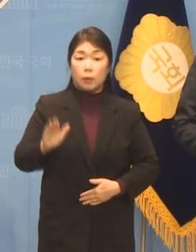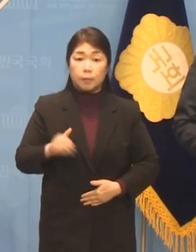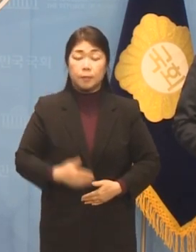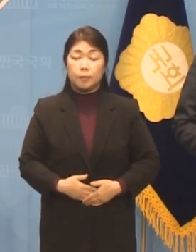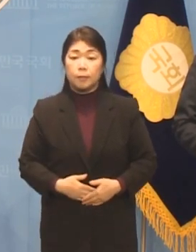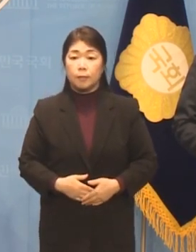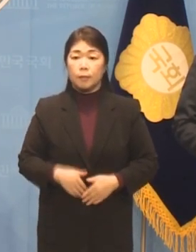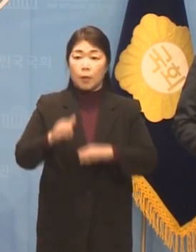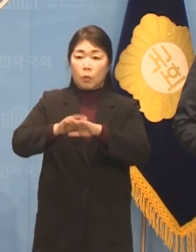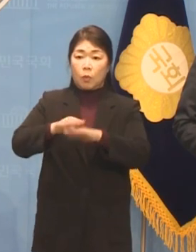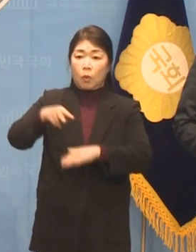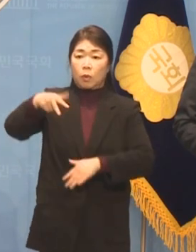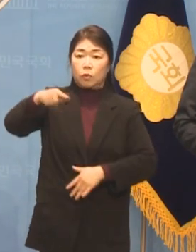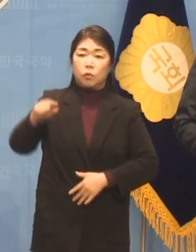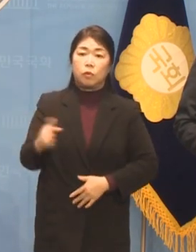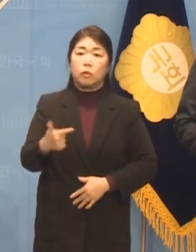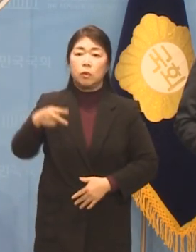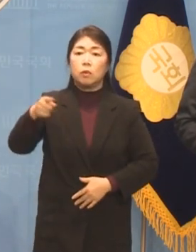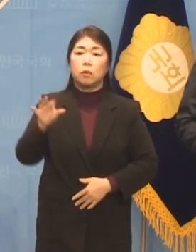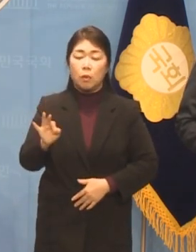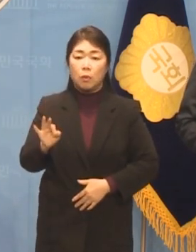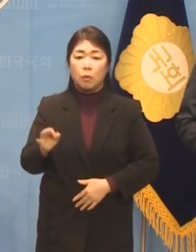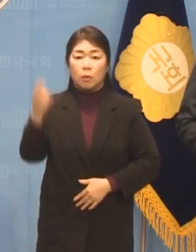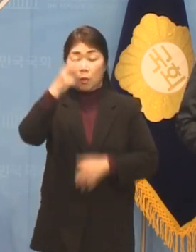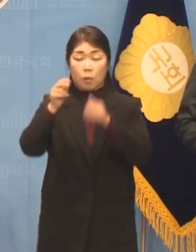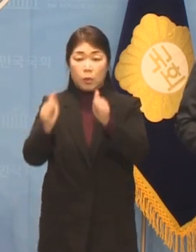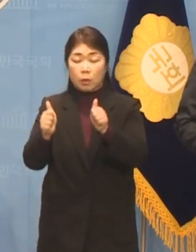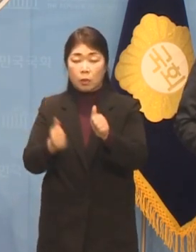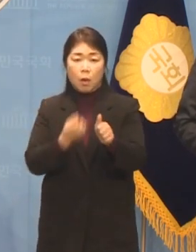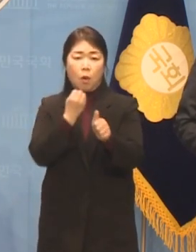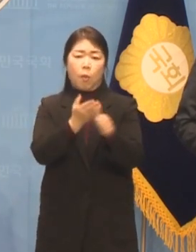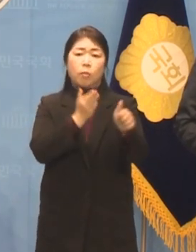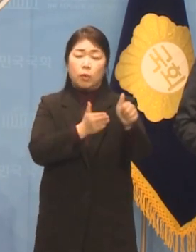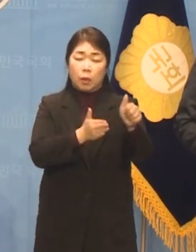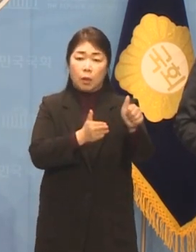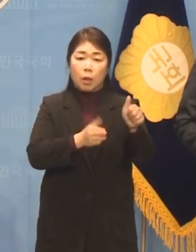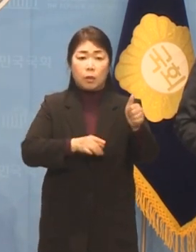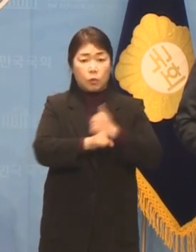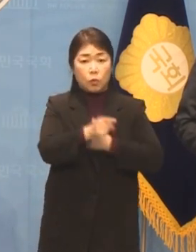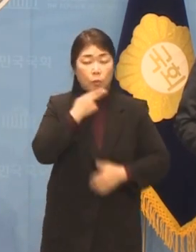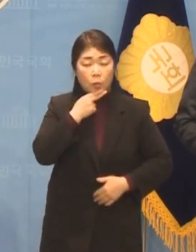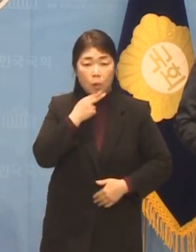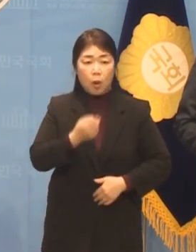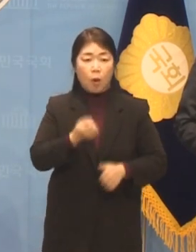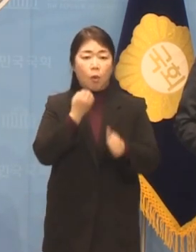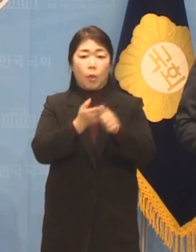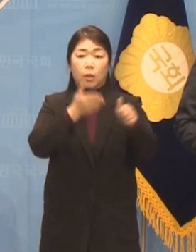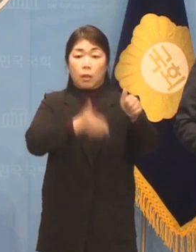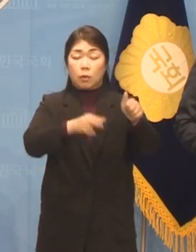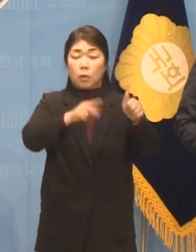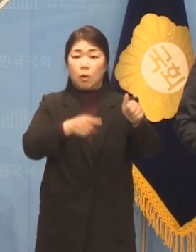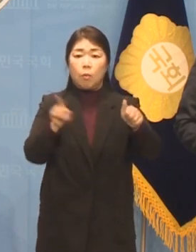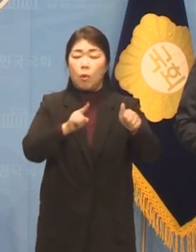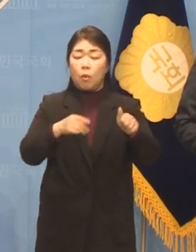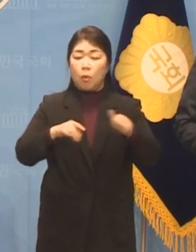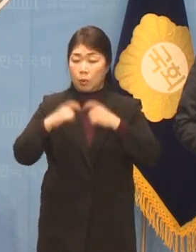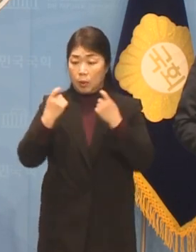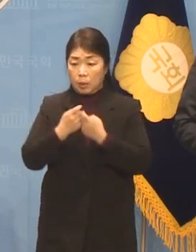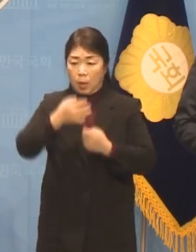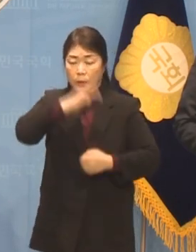손준성 검사는 고발 사주를 할 이유도 고발 사주로 얻을 이익도 없습니다. 이제